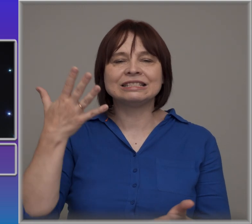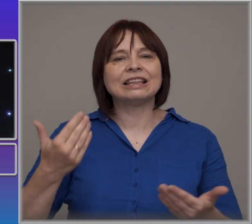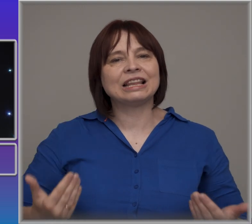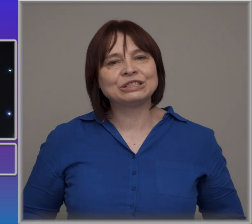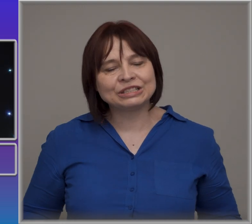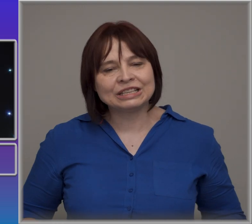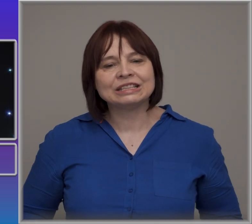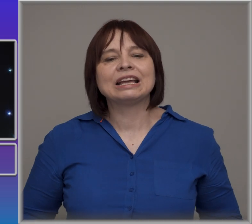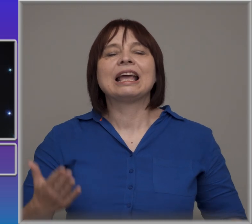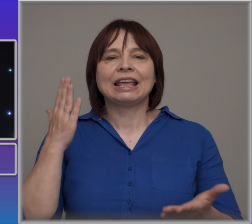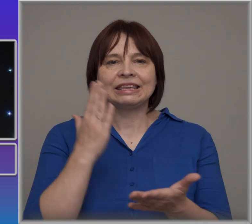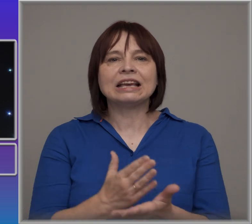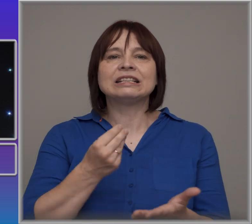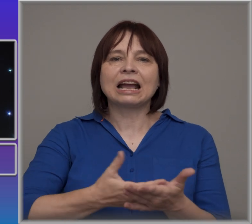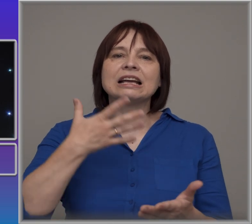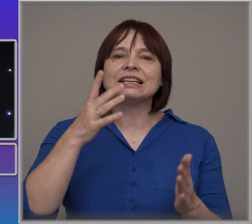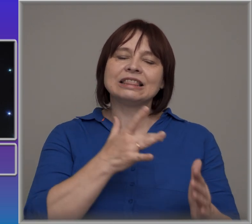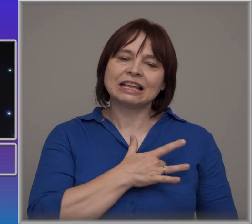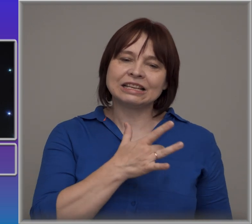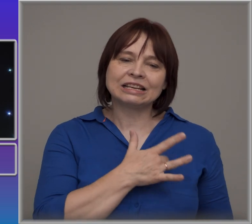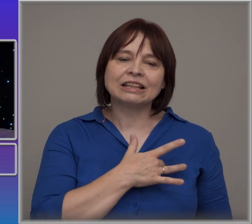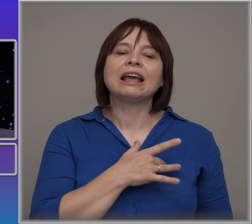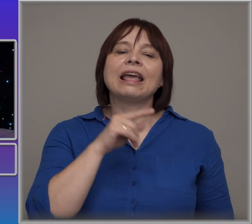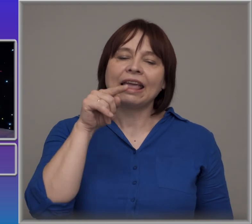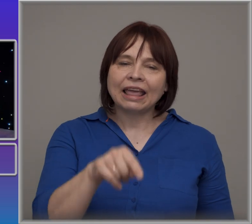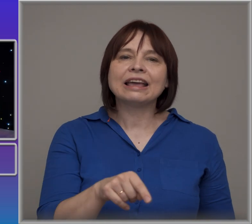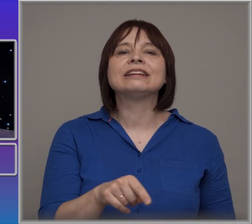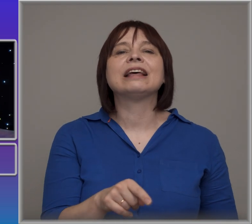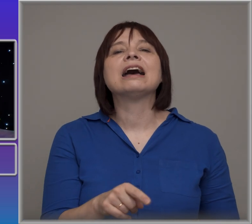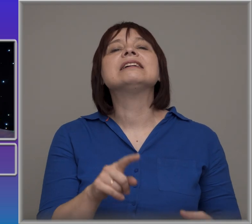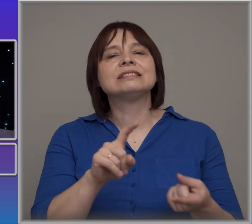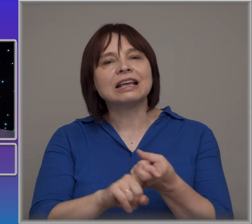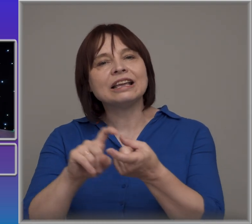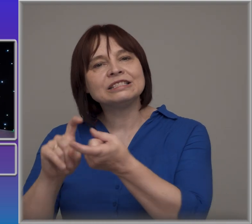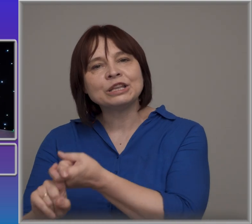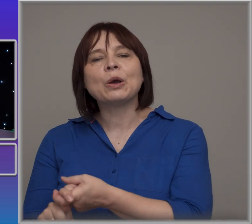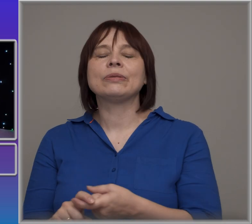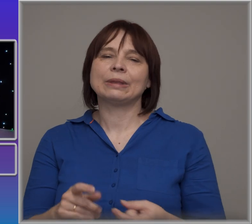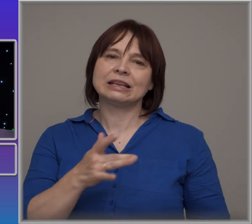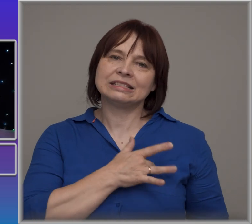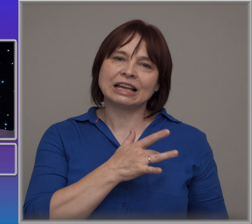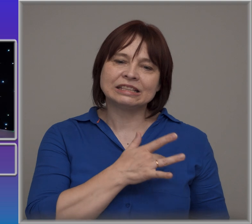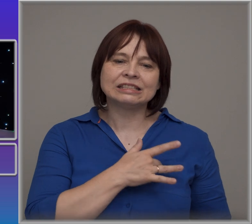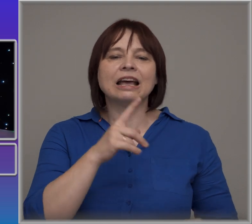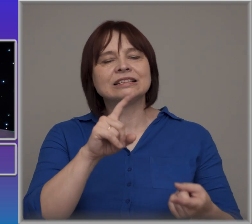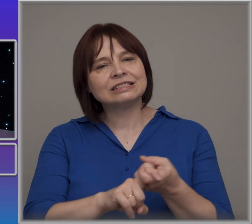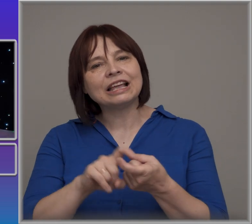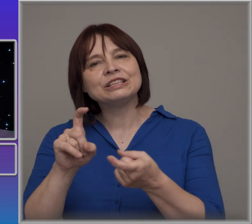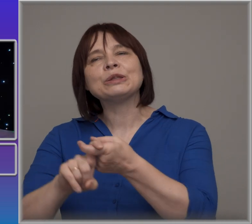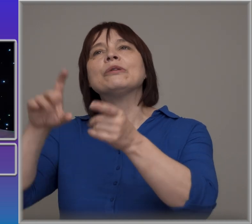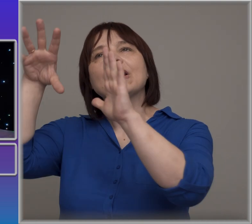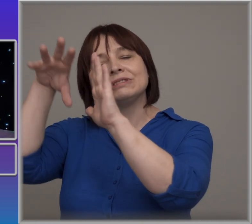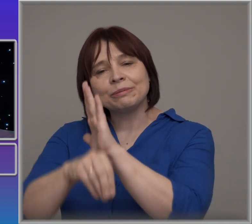прострем руки свои и благословим. Дорогой Небесный Отец, благодарим Тебя за то, что Ты так благ и